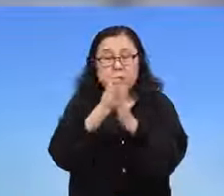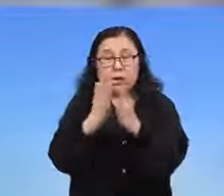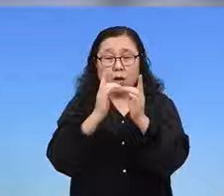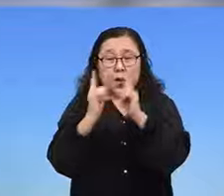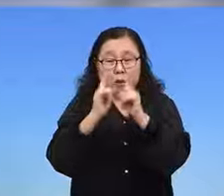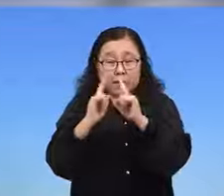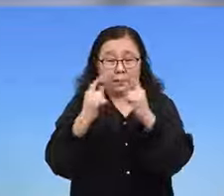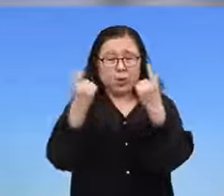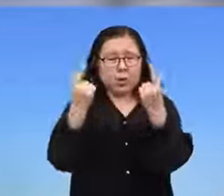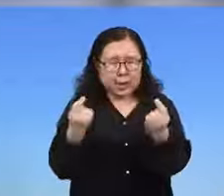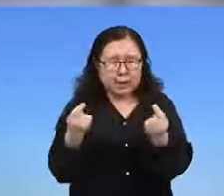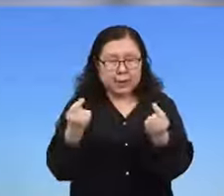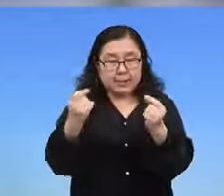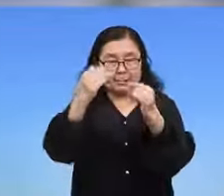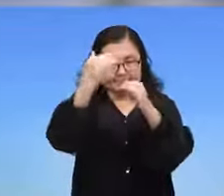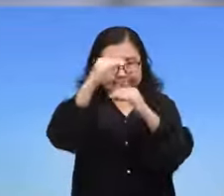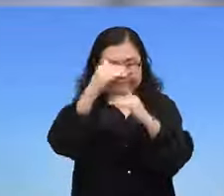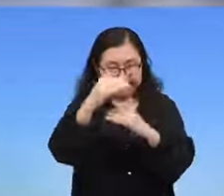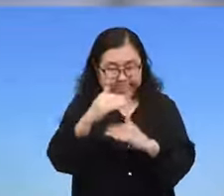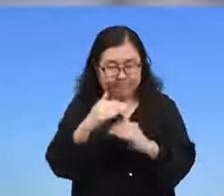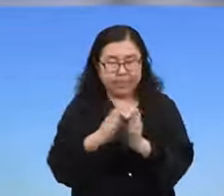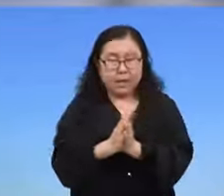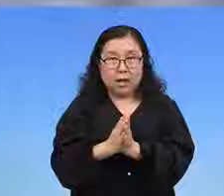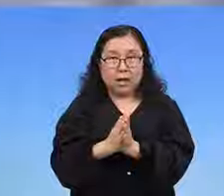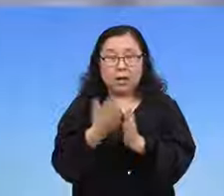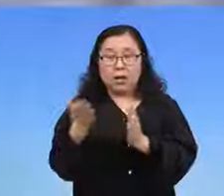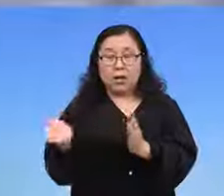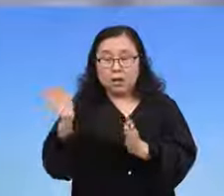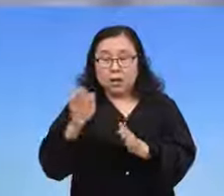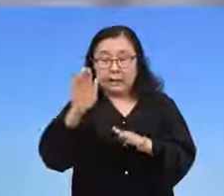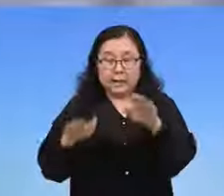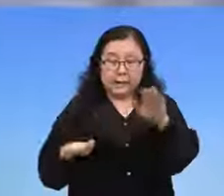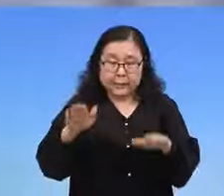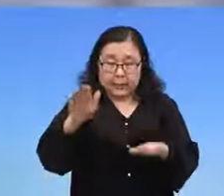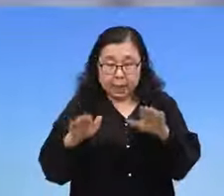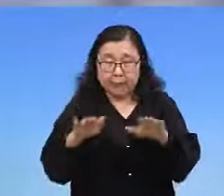오늘 본문에서의 공통점이고요. 그런가 하면은 차이점이 하나